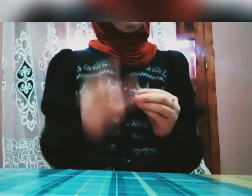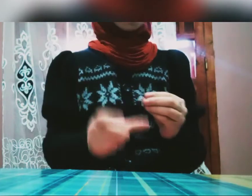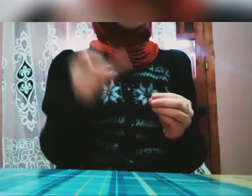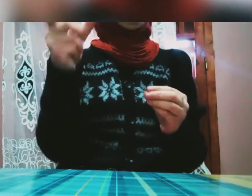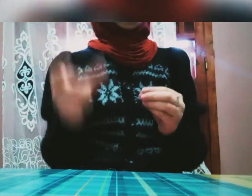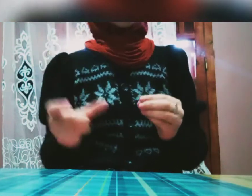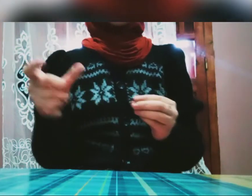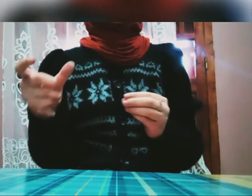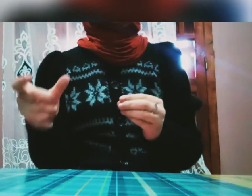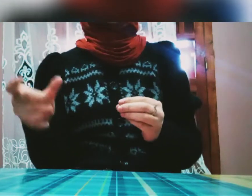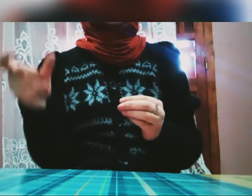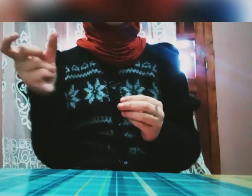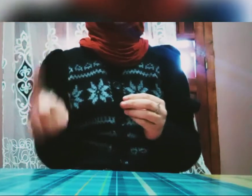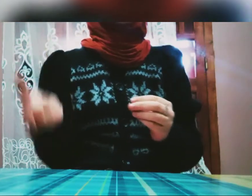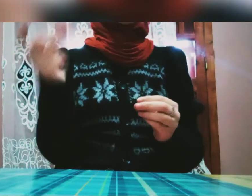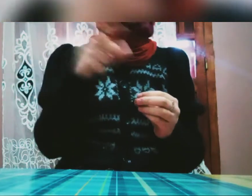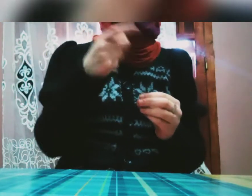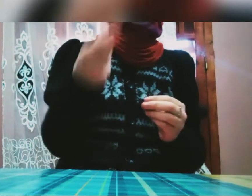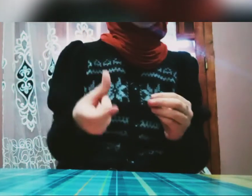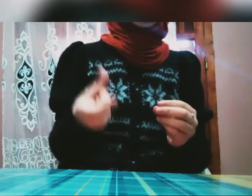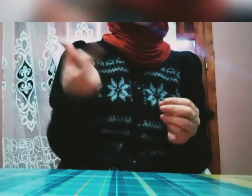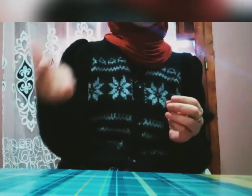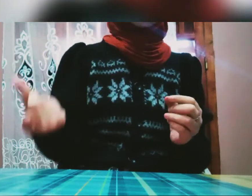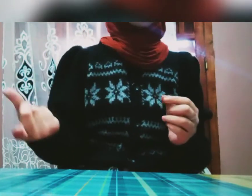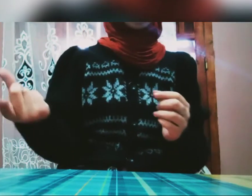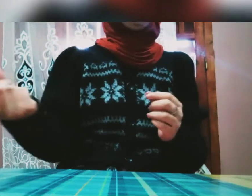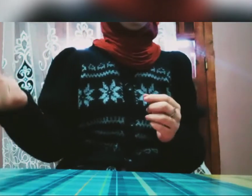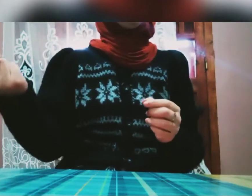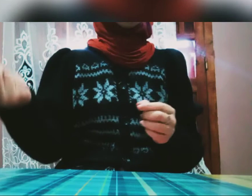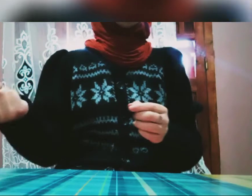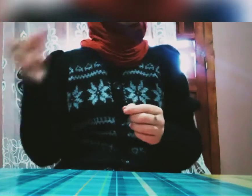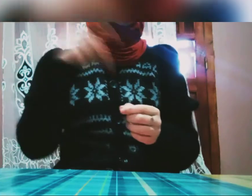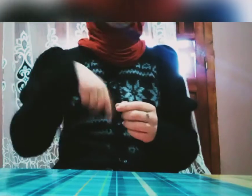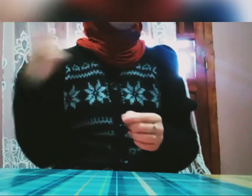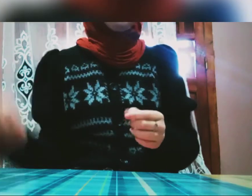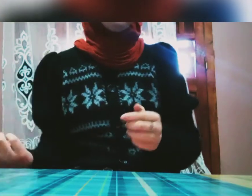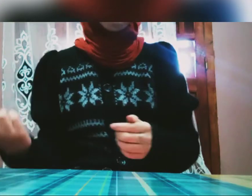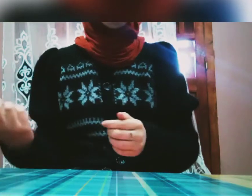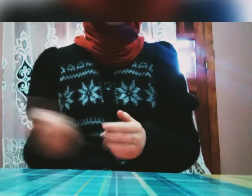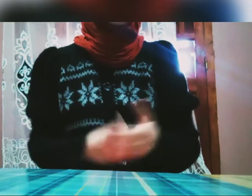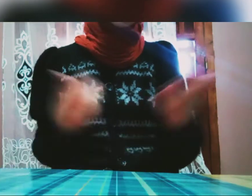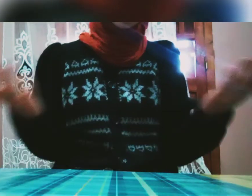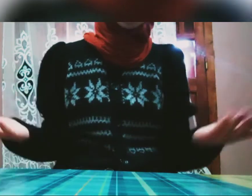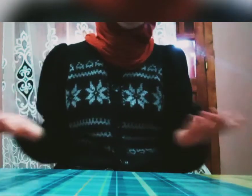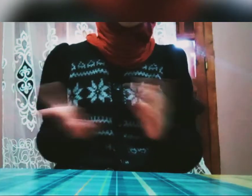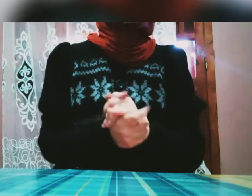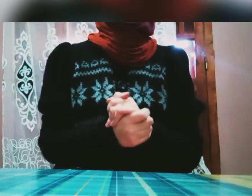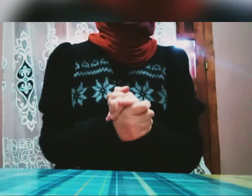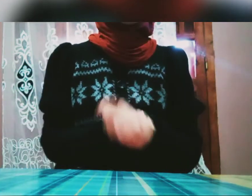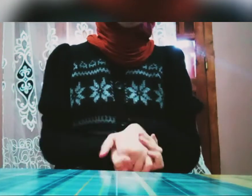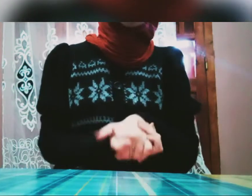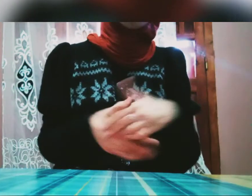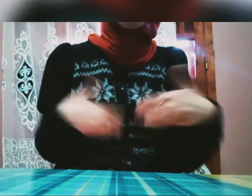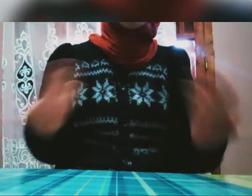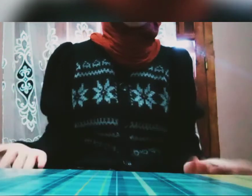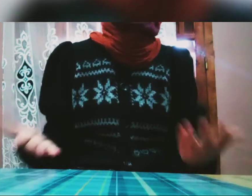في اليوم ولا نصف ساعة نقرأ فيها سورة قرآنية كل يوم، القرآن كما قلت لكم